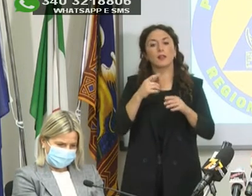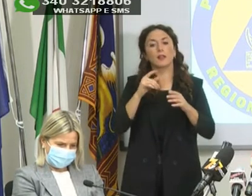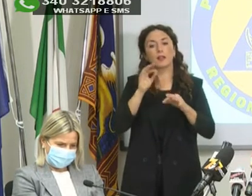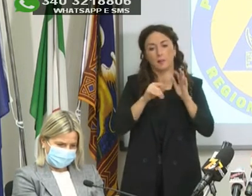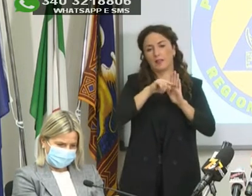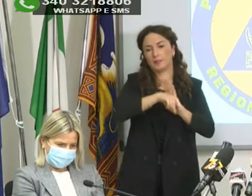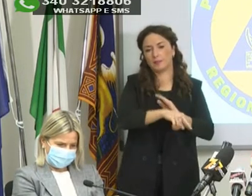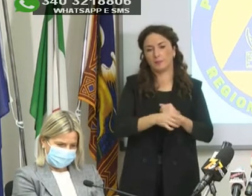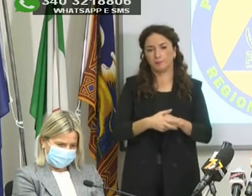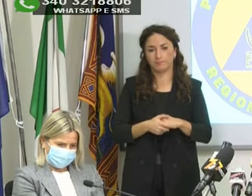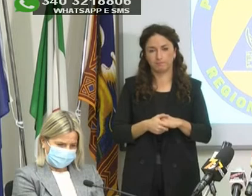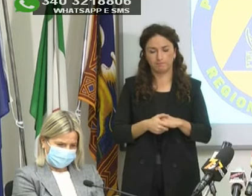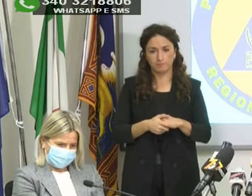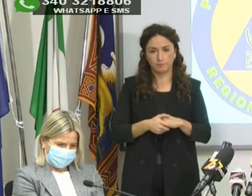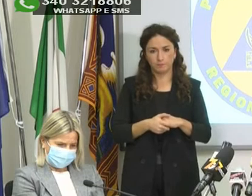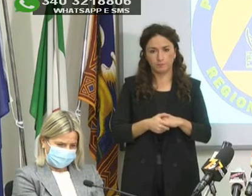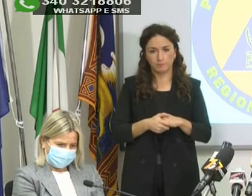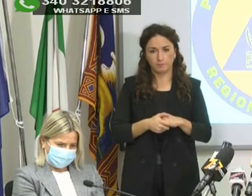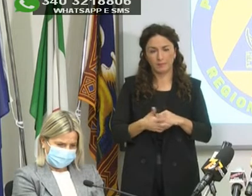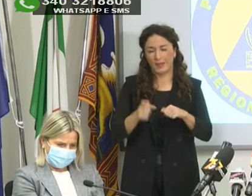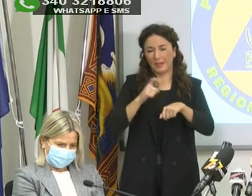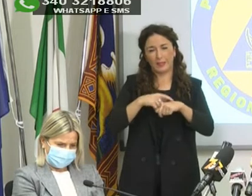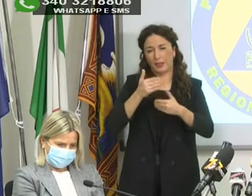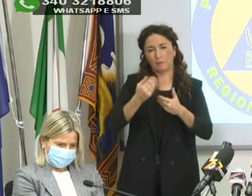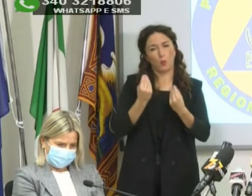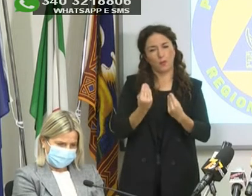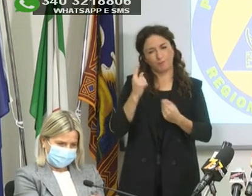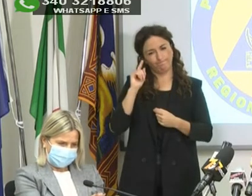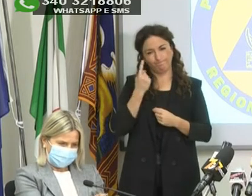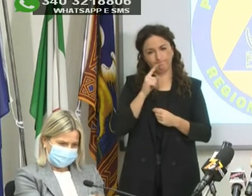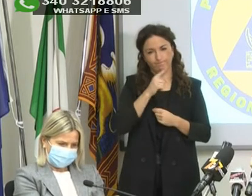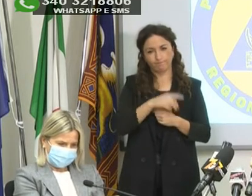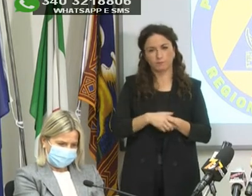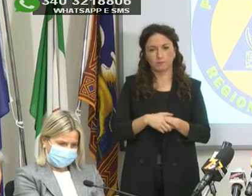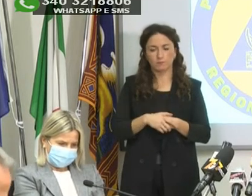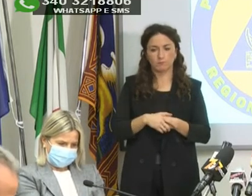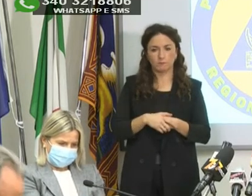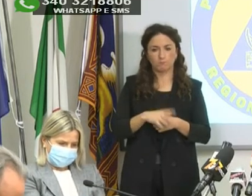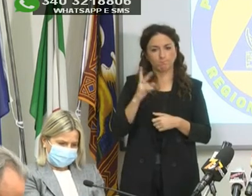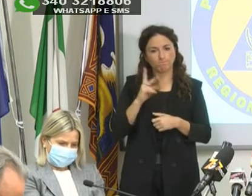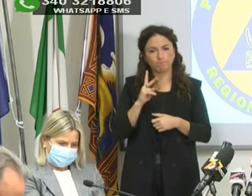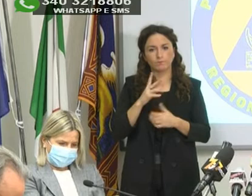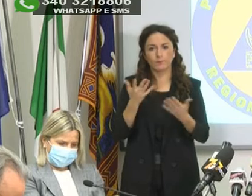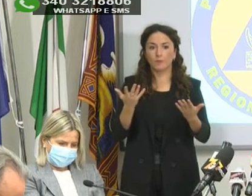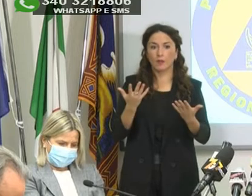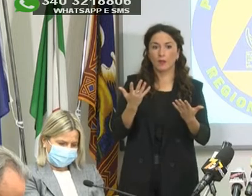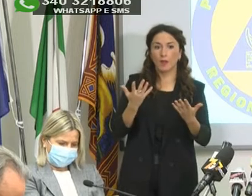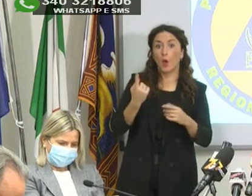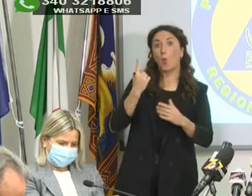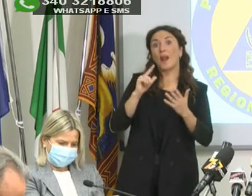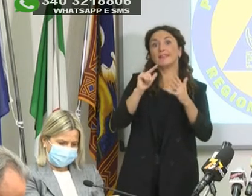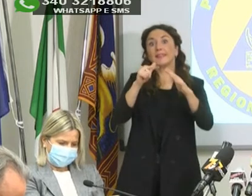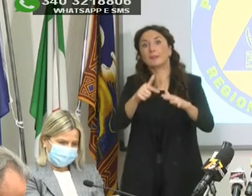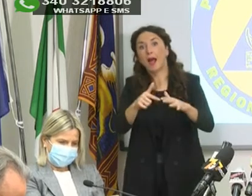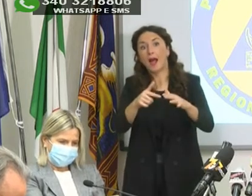intensiva. Però dire la tempistica è difficile, cioè non, anche perché oggettivamente non è bene dire fra una